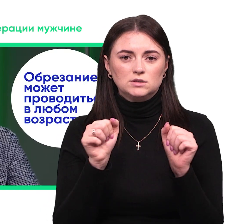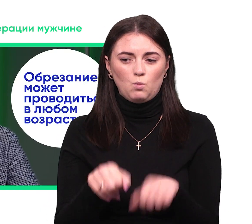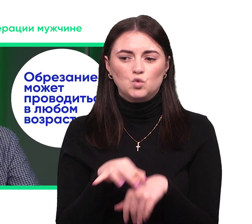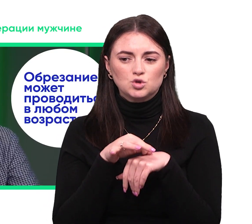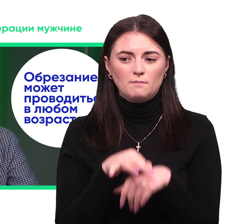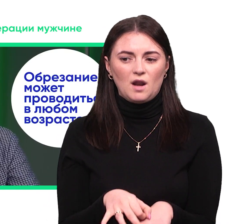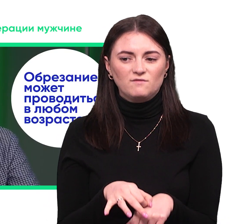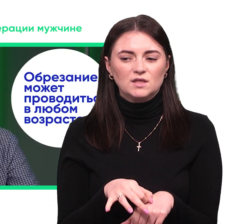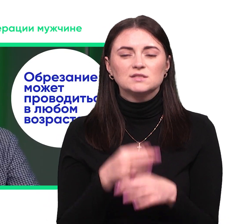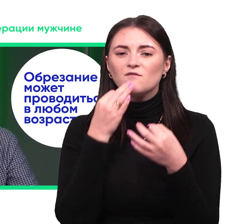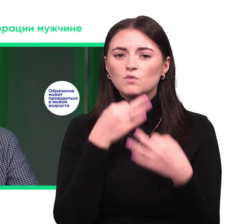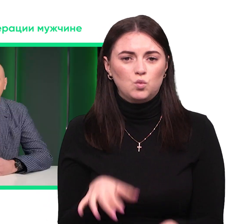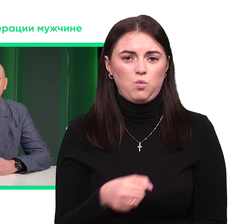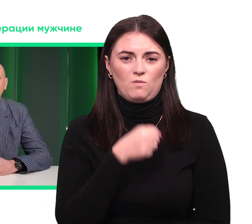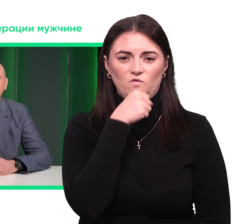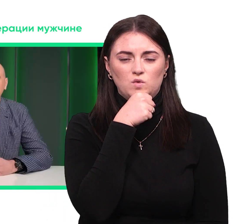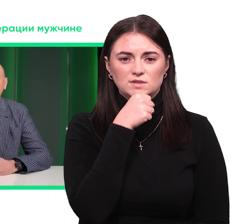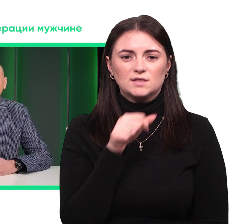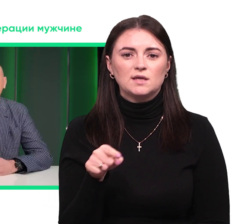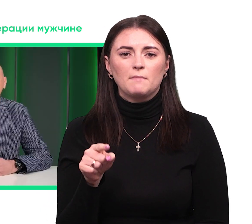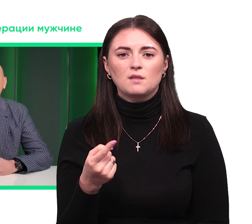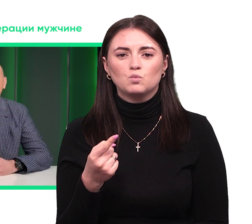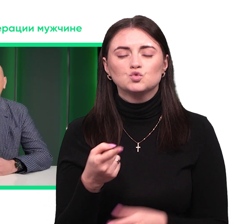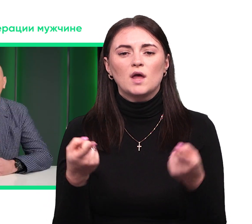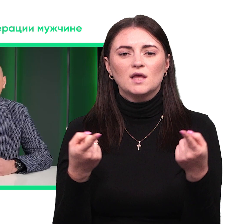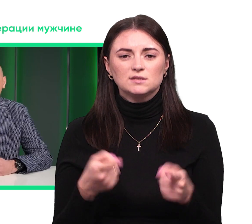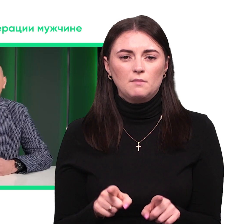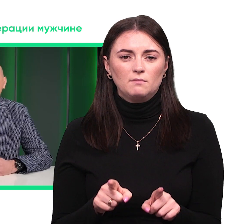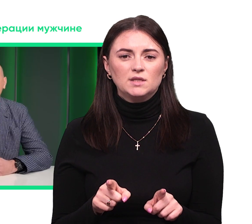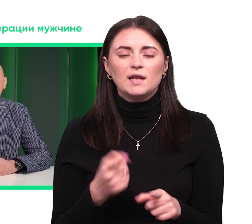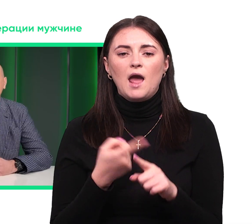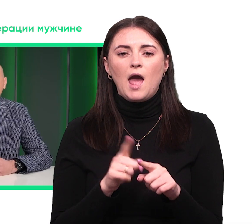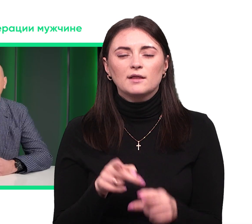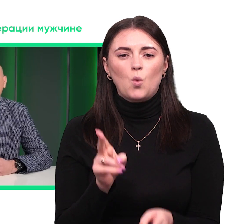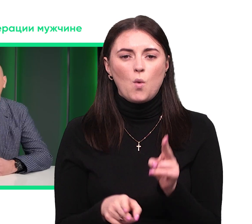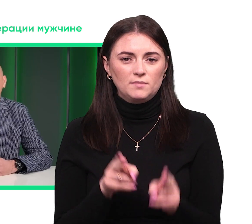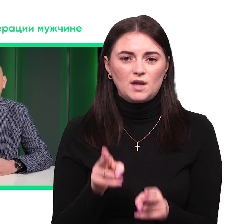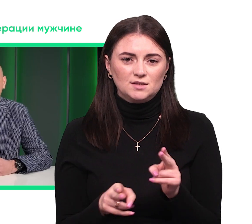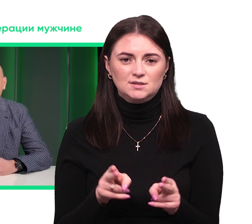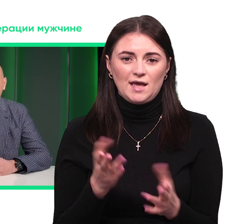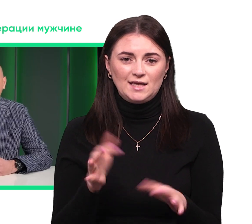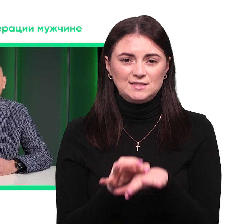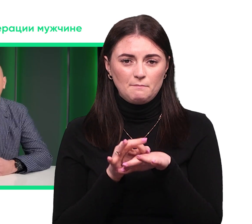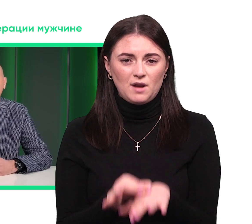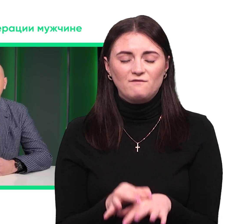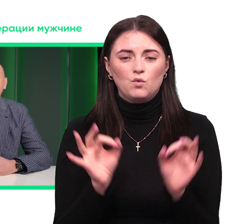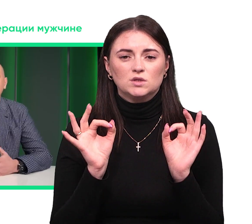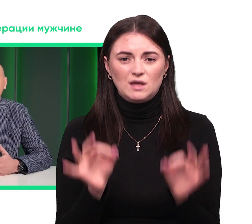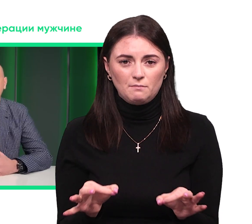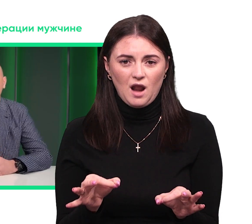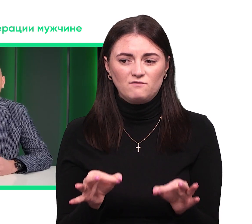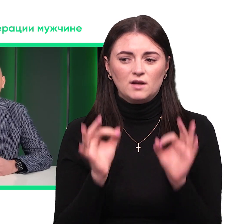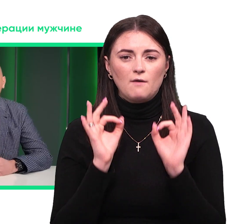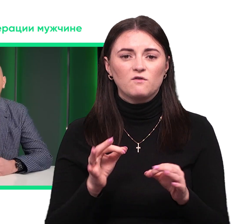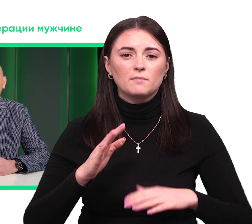проводиться в любом возрасте, потому что на самом деле эта операция, если она проводится правильно, в